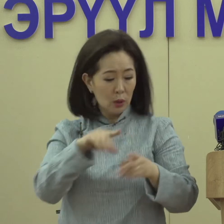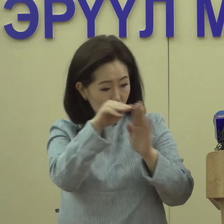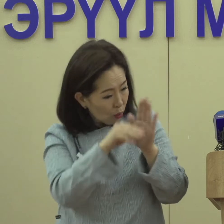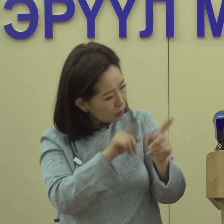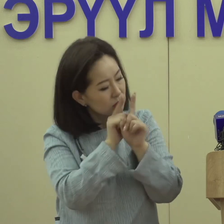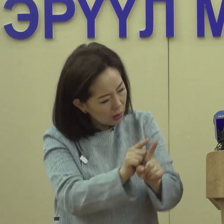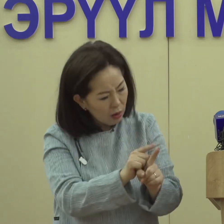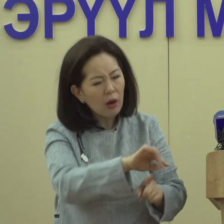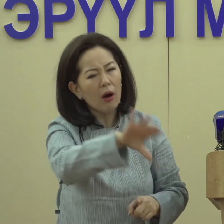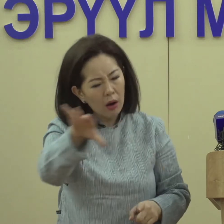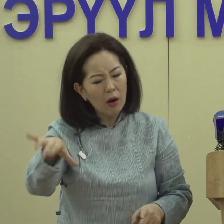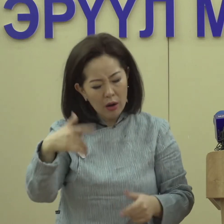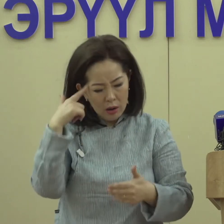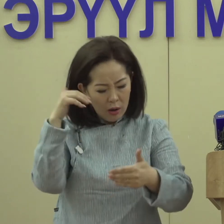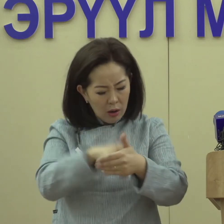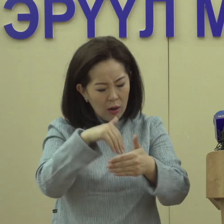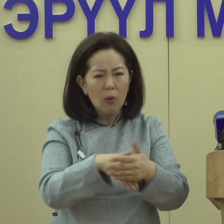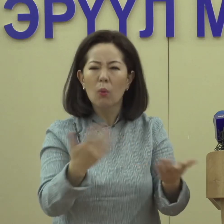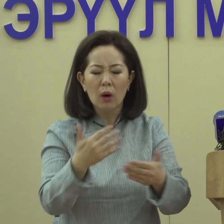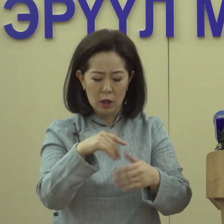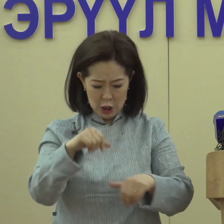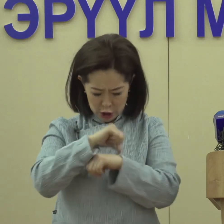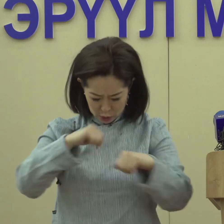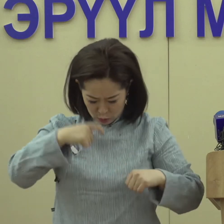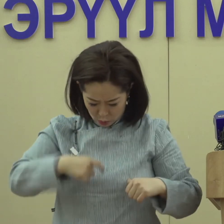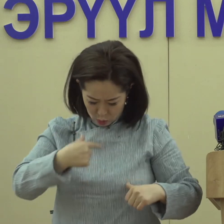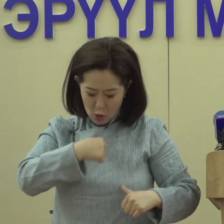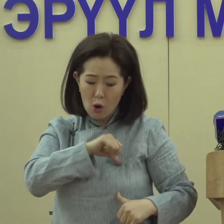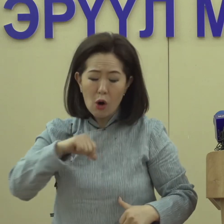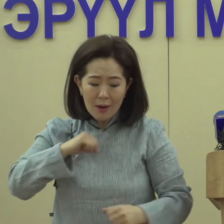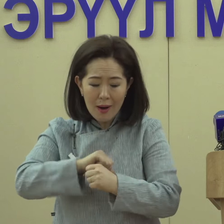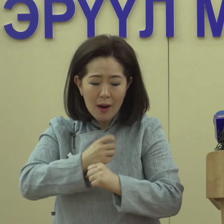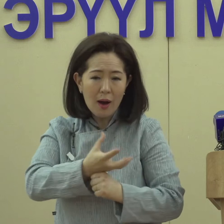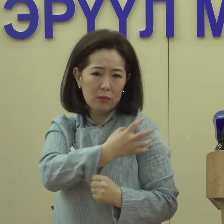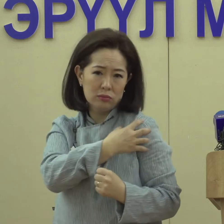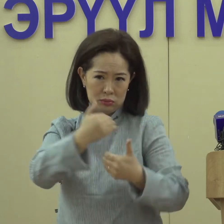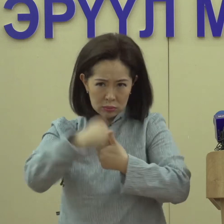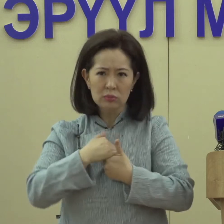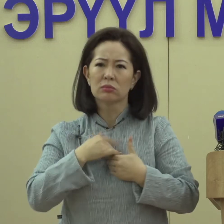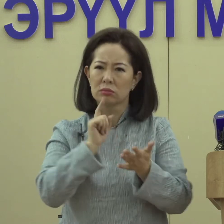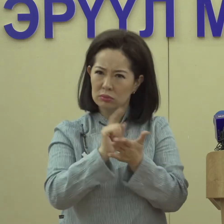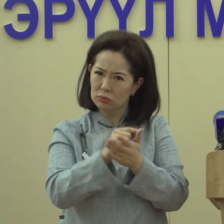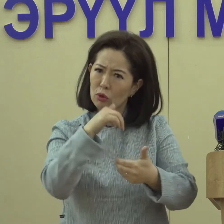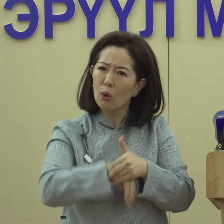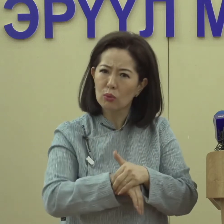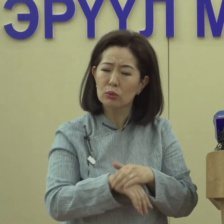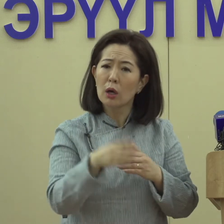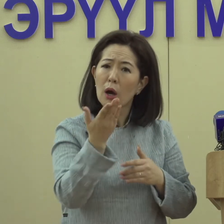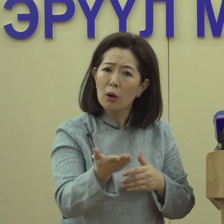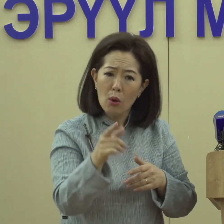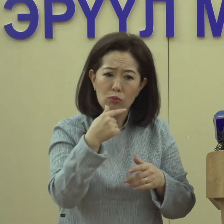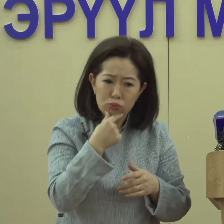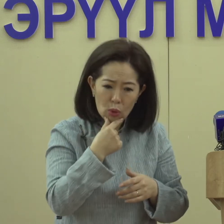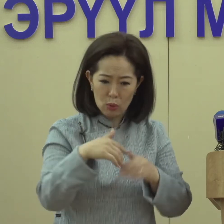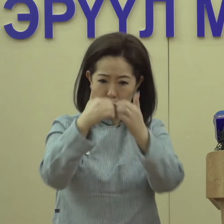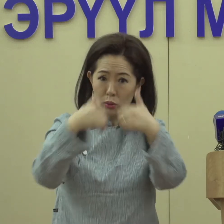илүү одоо төлхөө оруулах зүйл маань иргэний өөрийнх нь хариуцлагыг илүү төлхөө тусгах, хэрвээ энэ одоо